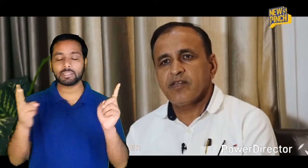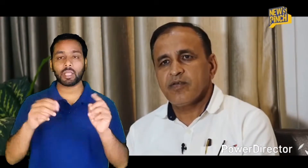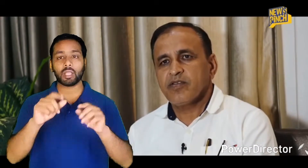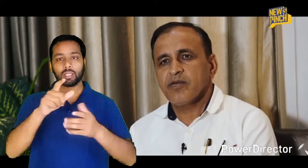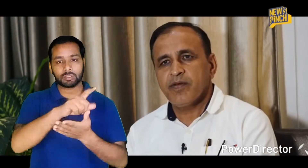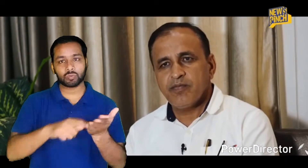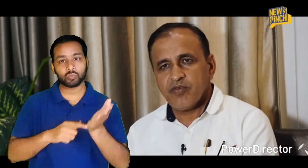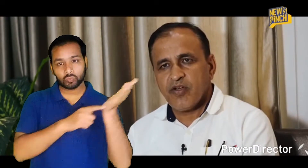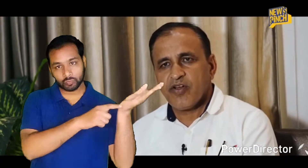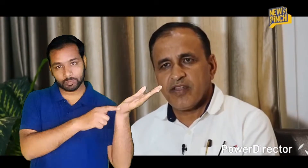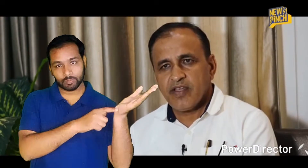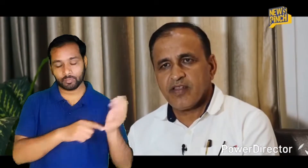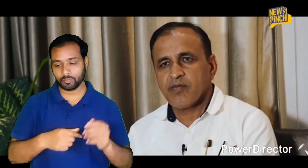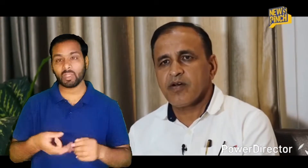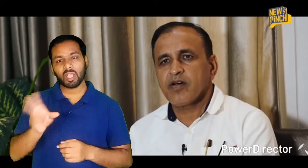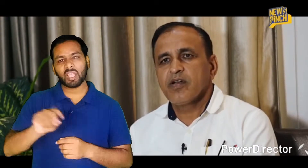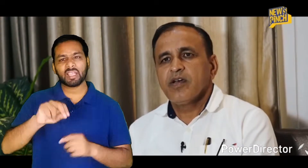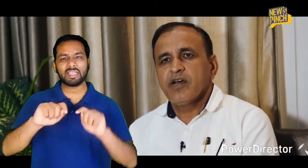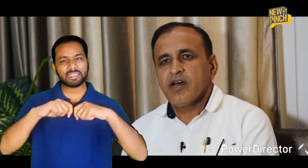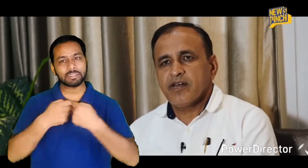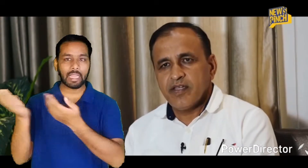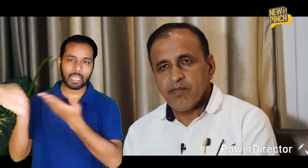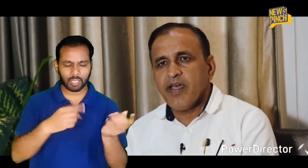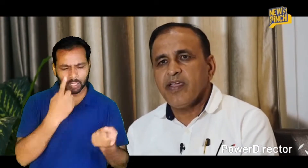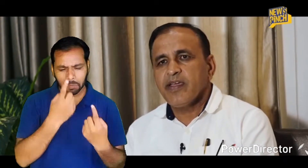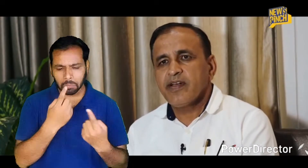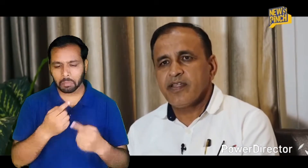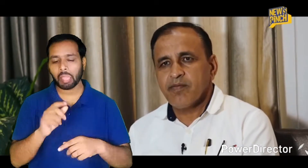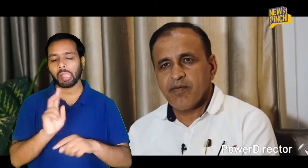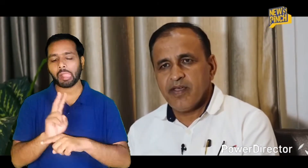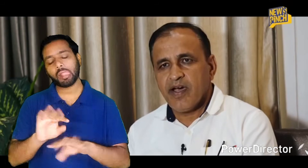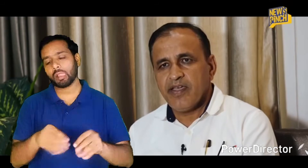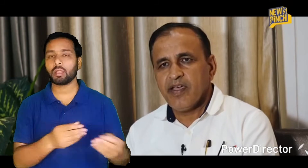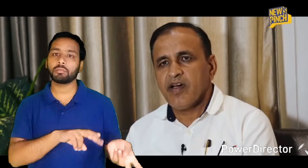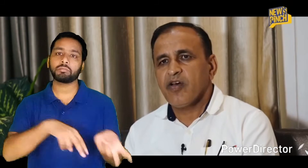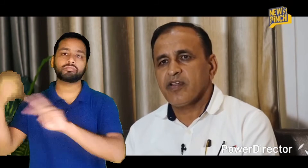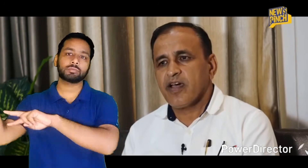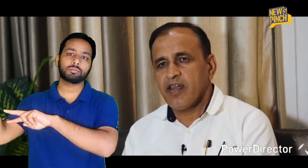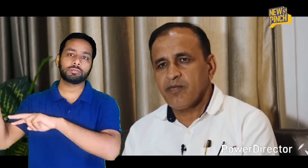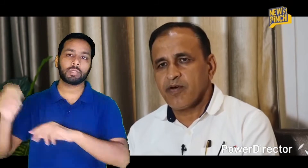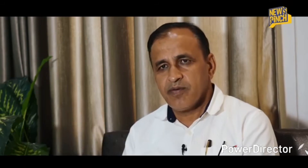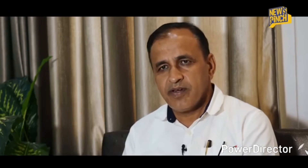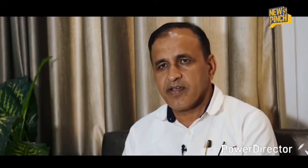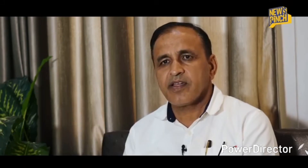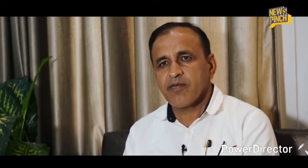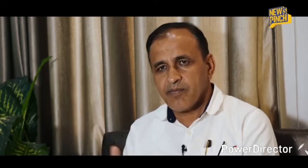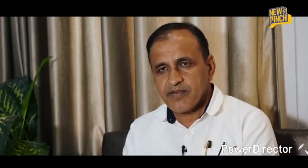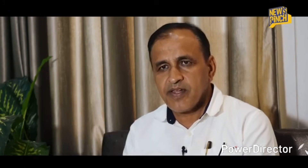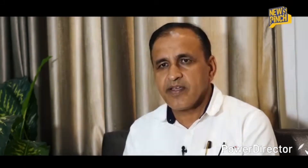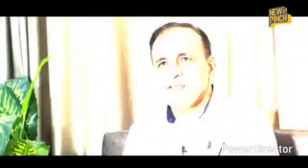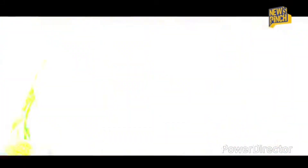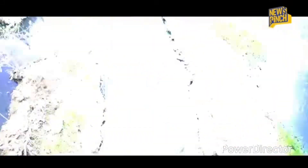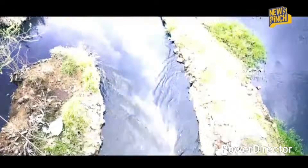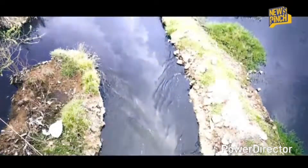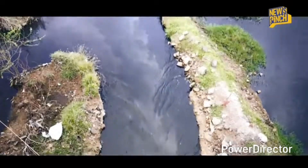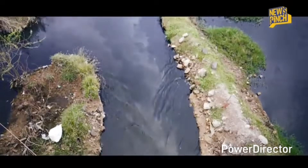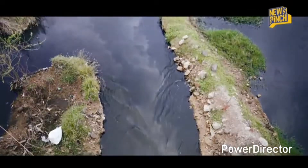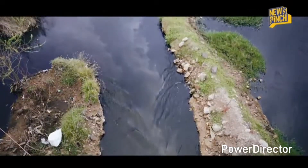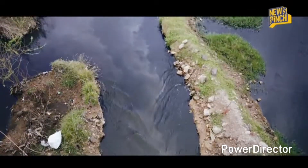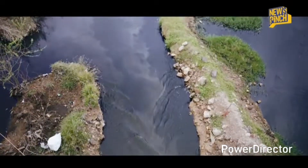और जब भी मुद्दा उठाते हैं तब टीम भी आई, टीमें भी यहाँ आई और खाली फॉर्मेलिटी करके वापस चली